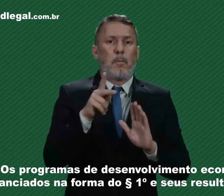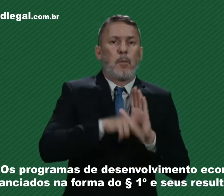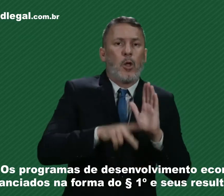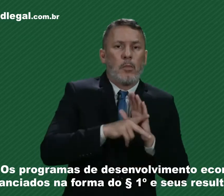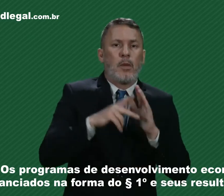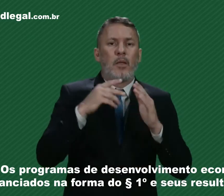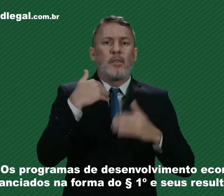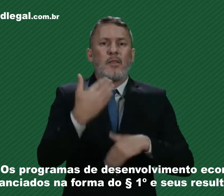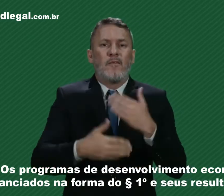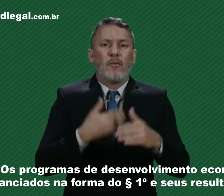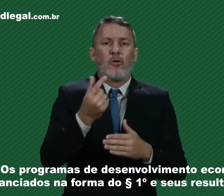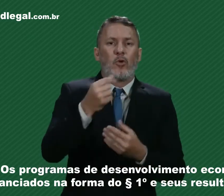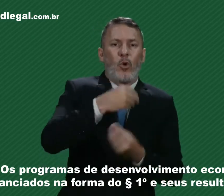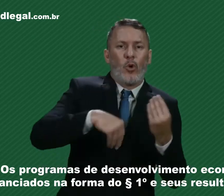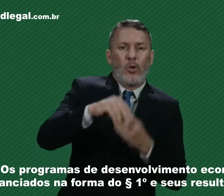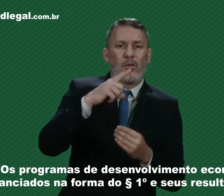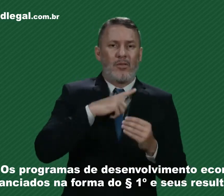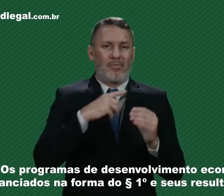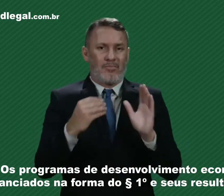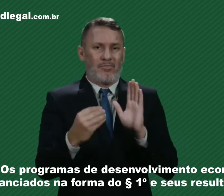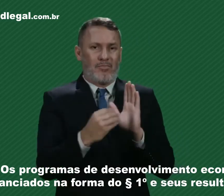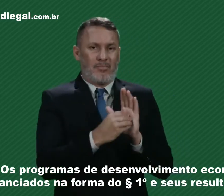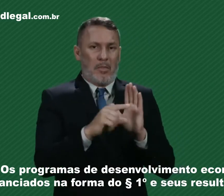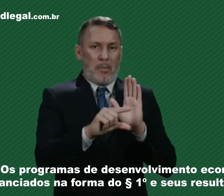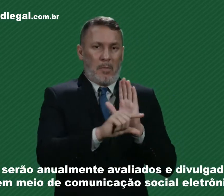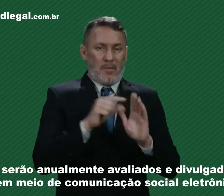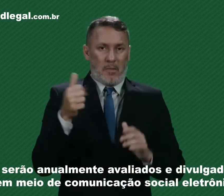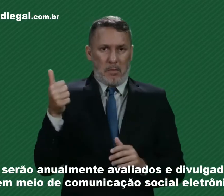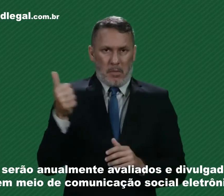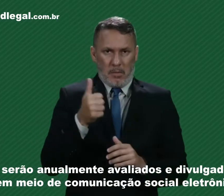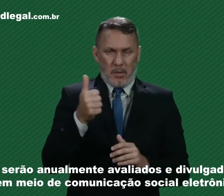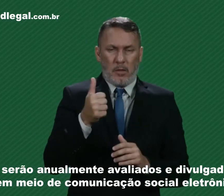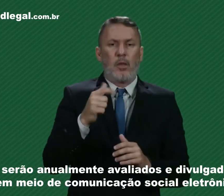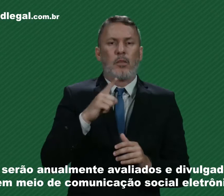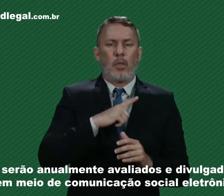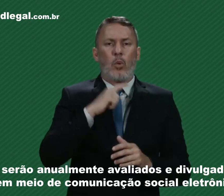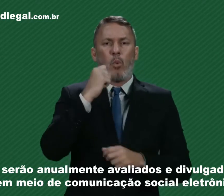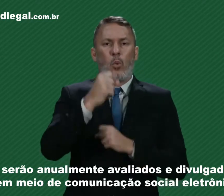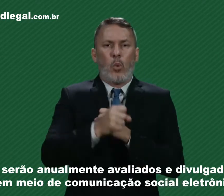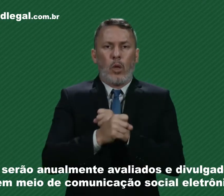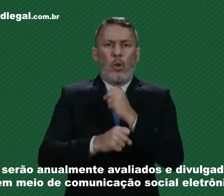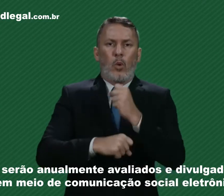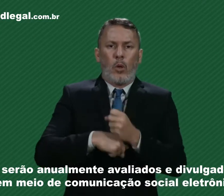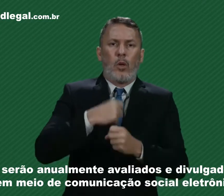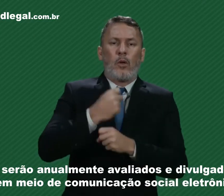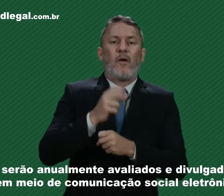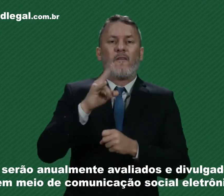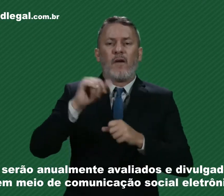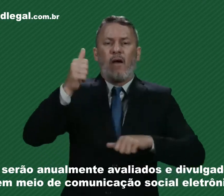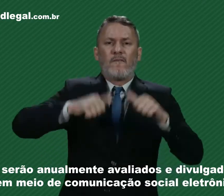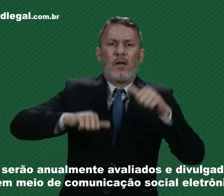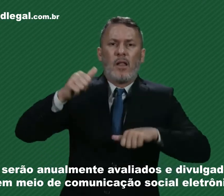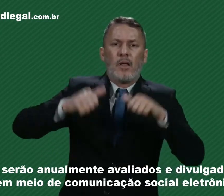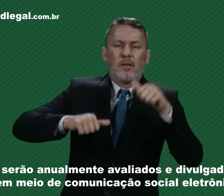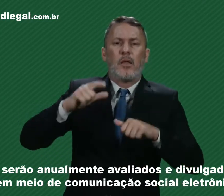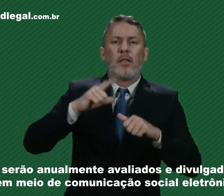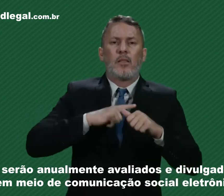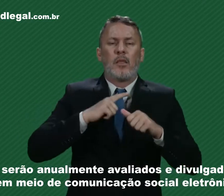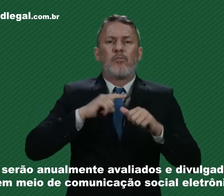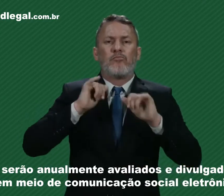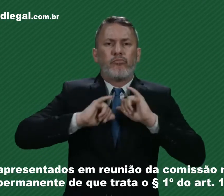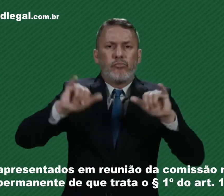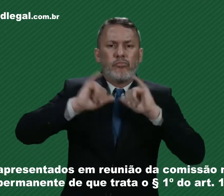econômico financiados na forma do parágrafo 1º e seus resultados serão anualmente avaliados e divulgados em meio de comunicação